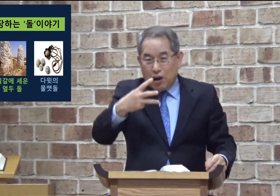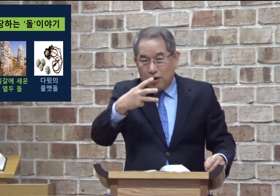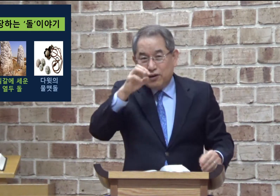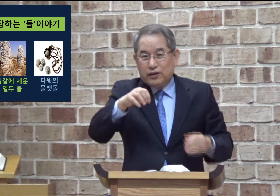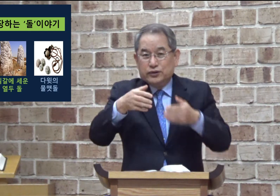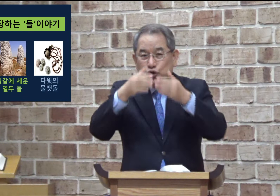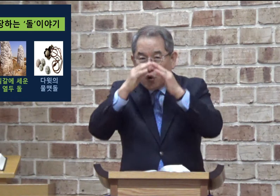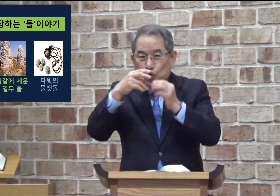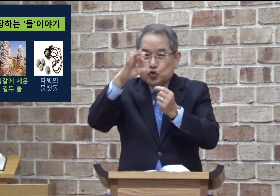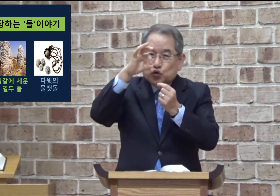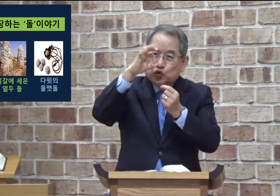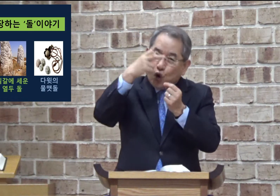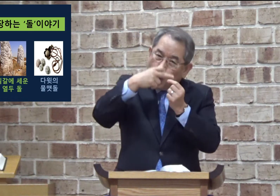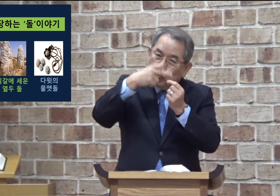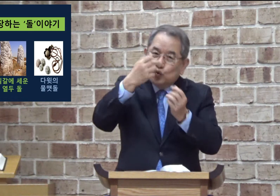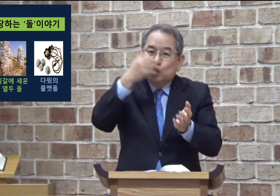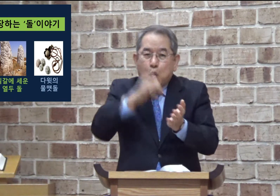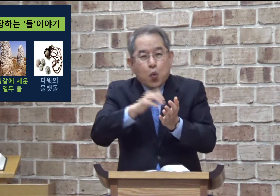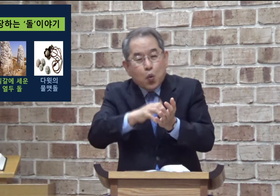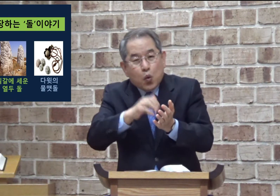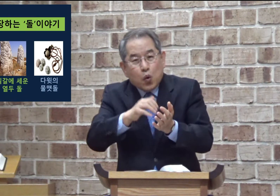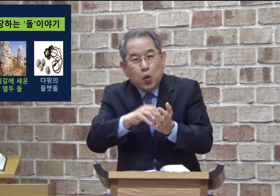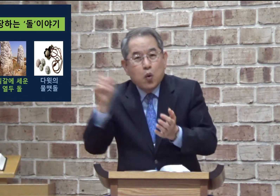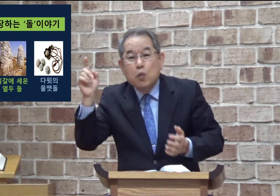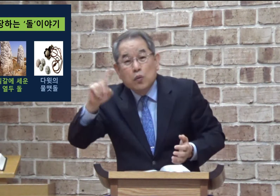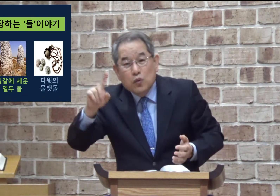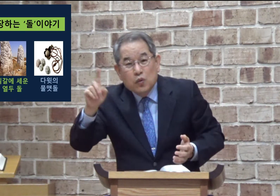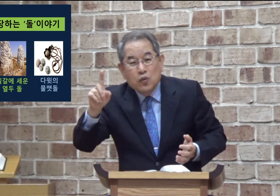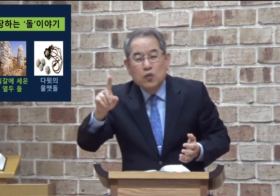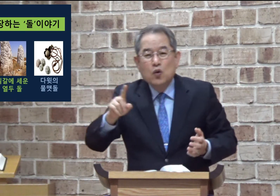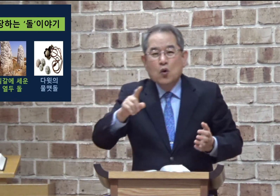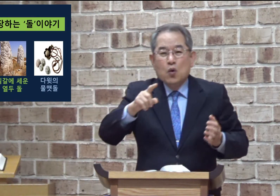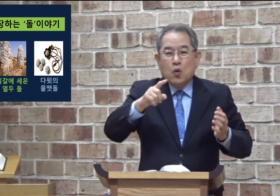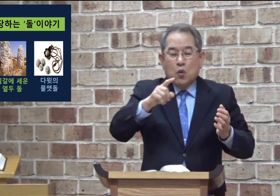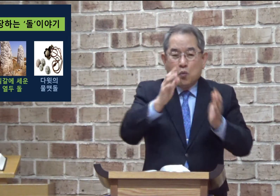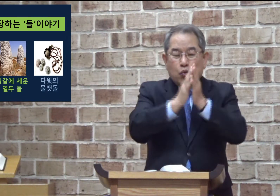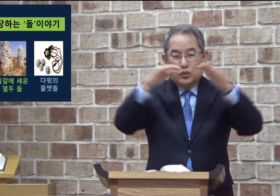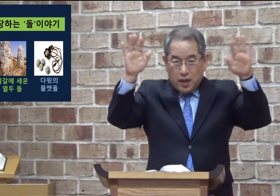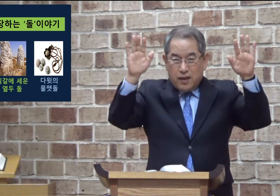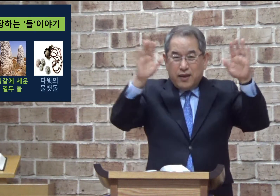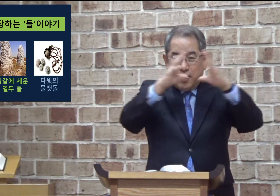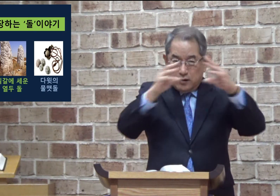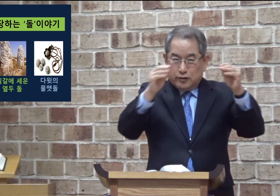모세가 애굽에서 홍해를 가르고 나와서